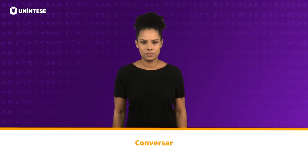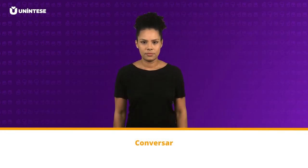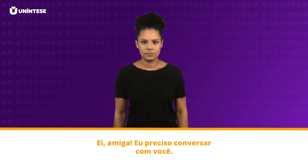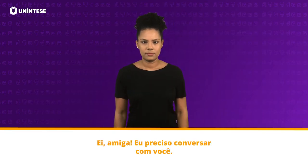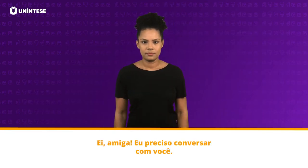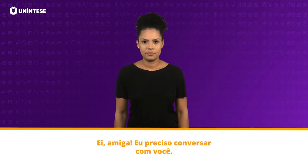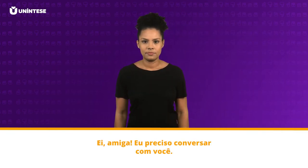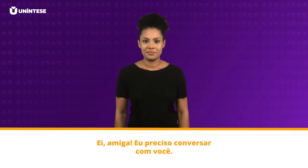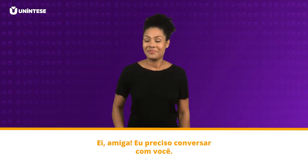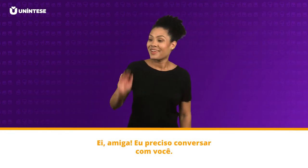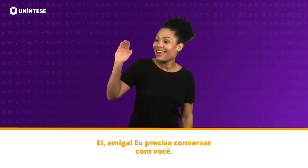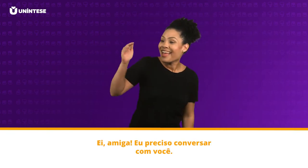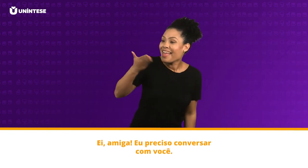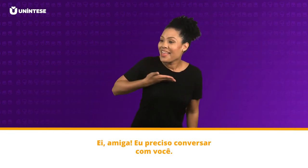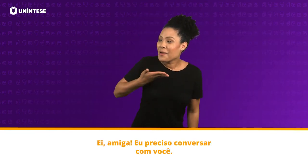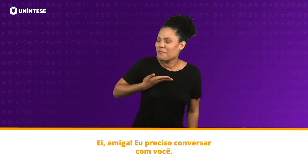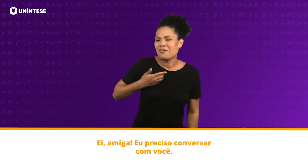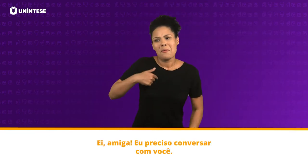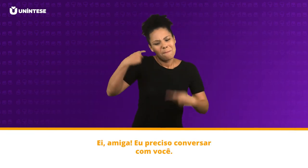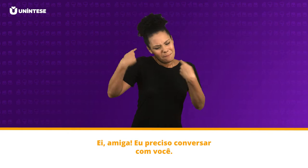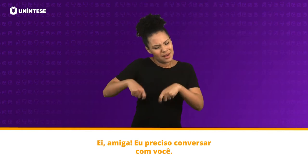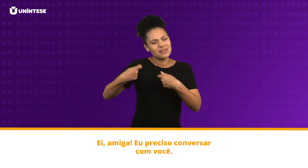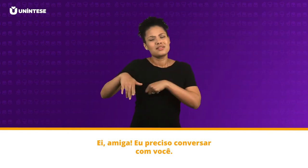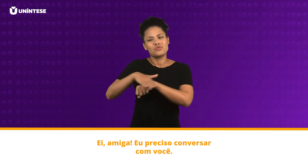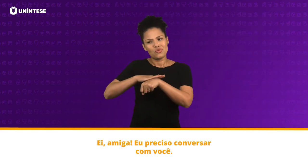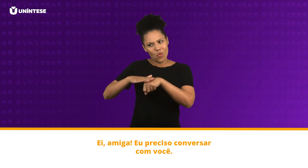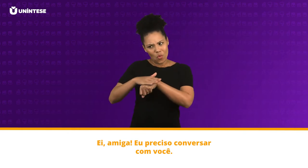Ei, amiga! Eu preciso conversar com você.